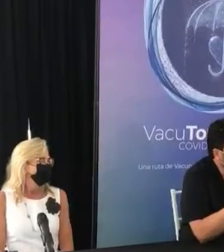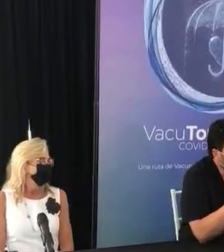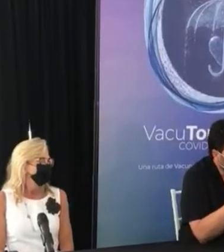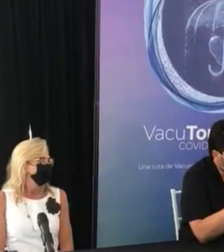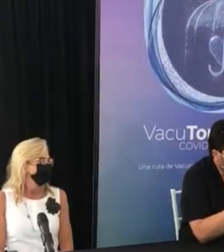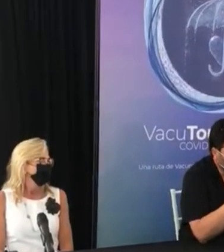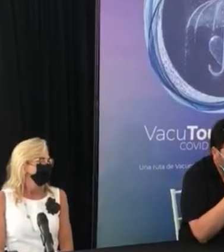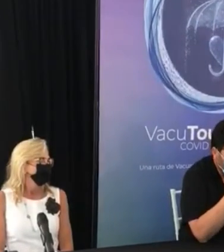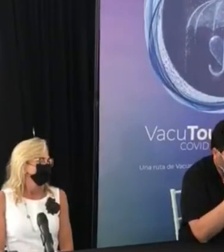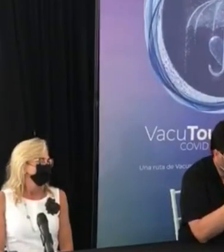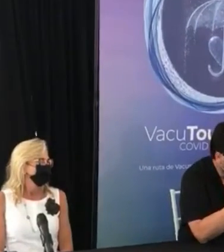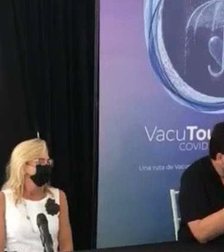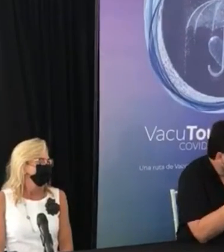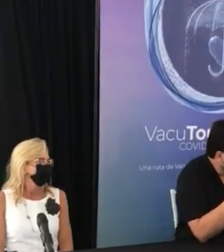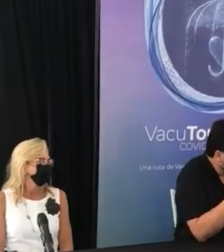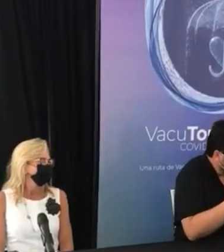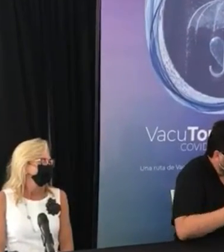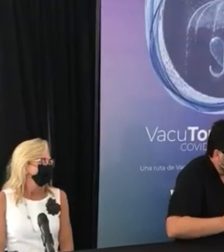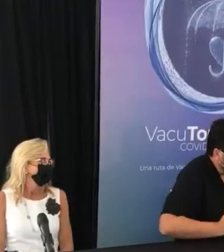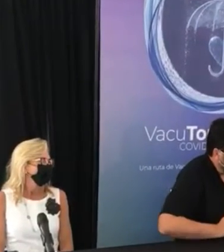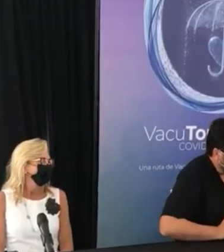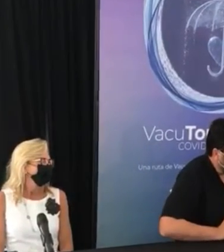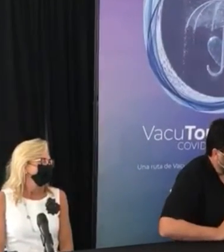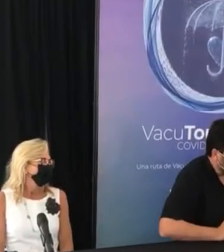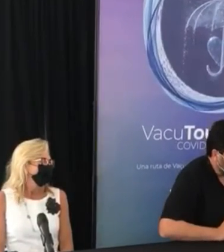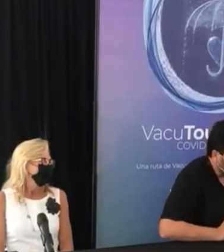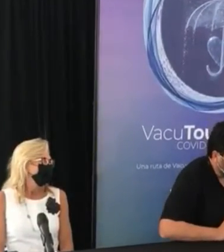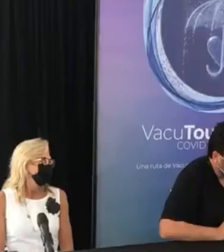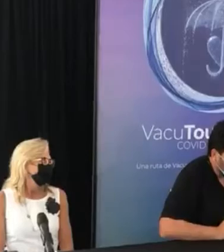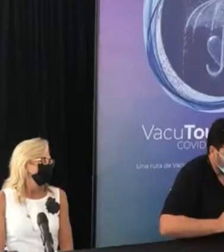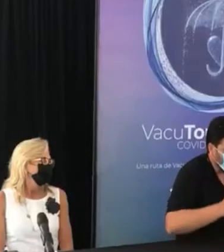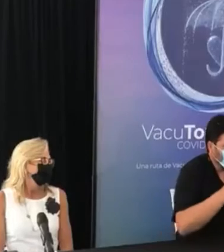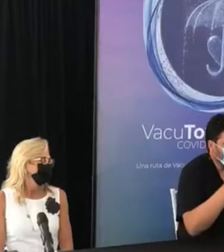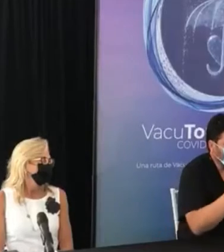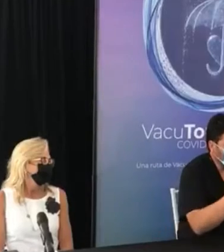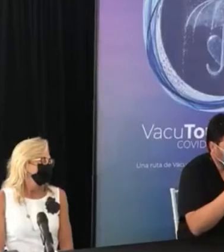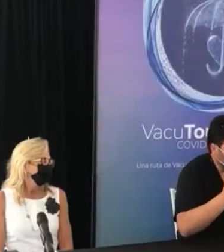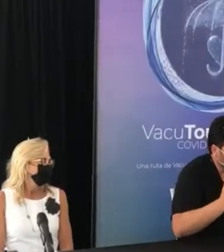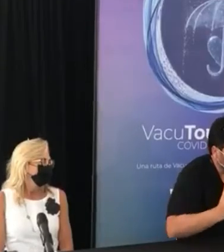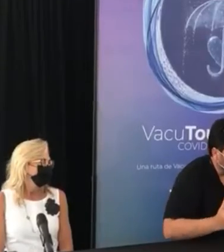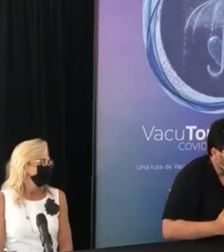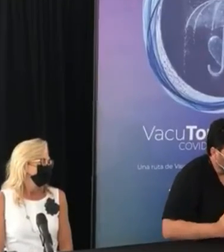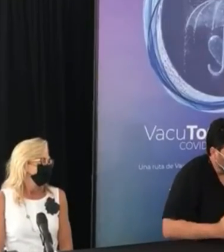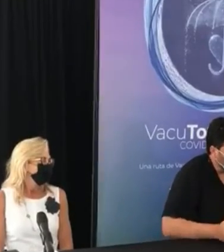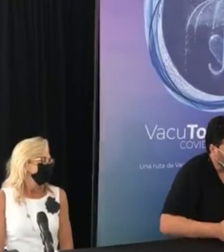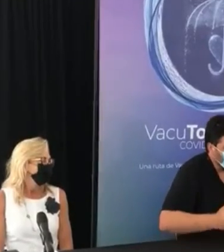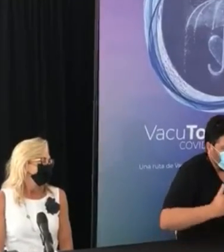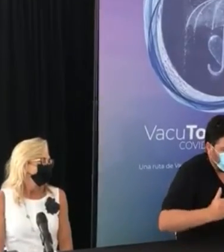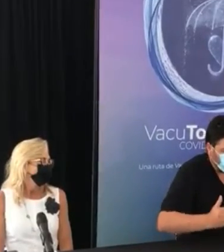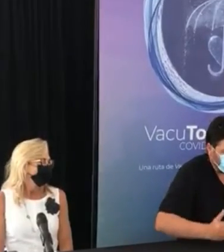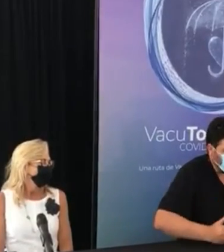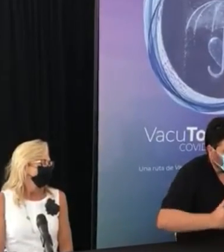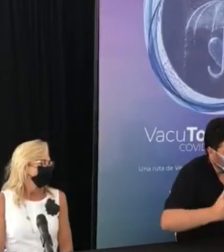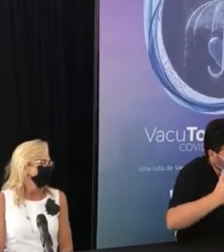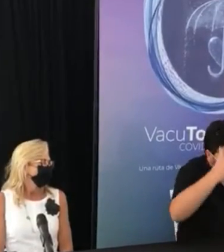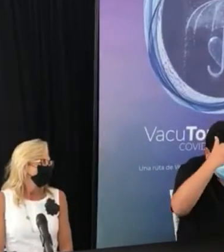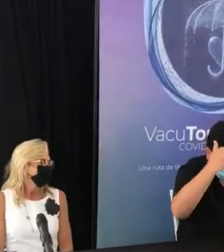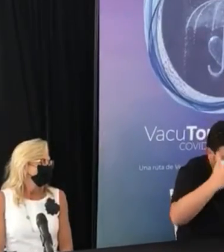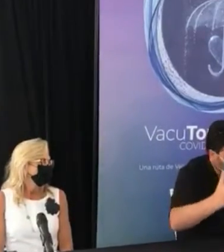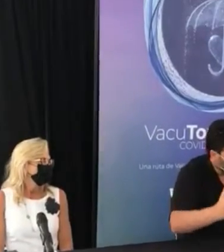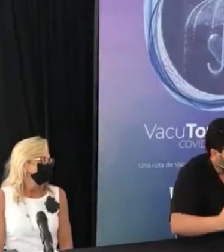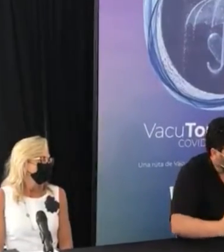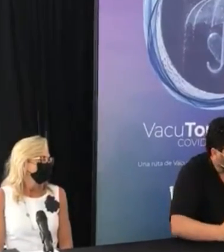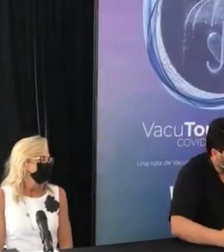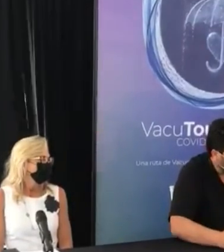obstante, tienen que ir en el día puntual y, como dice la doctora, en la tarjetita aparece la fecha y nosotros en Puerto Rico recibimos esa